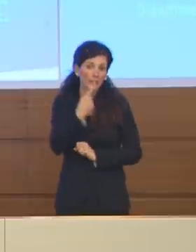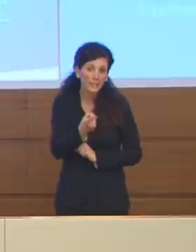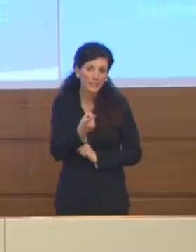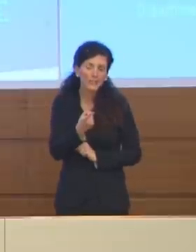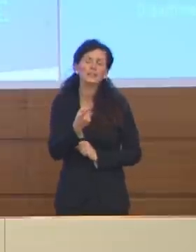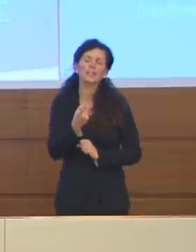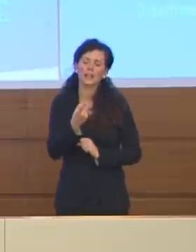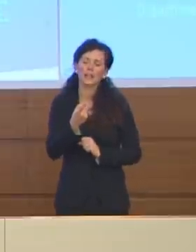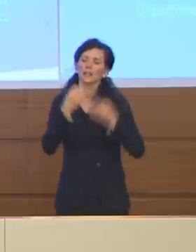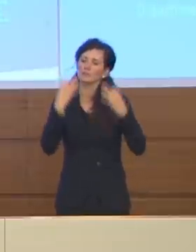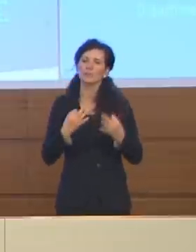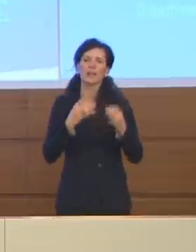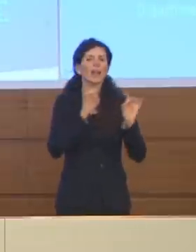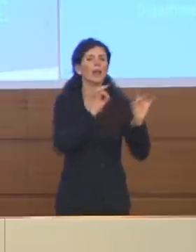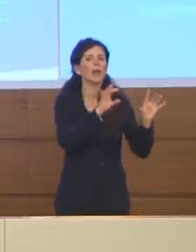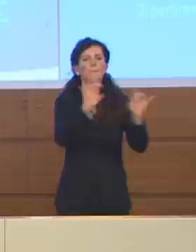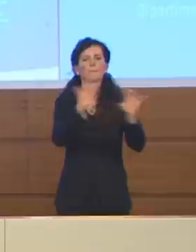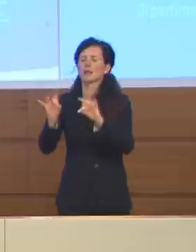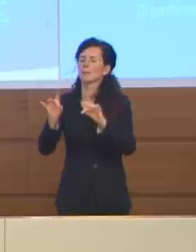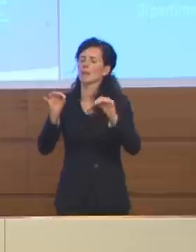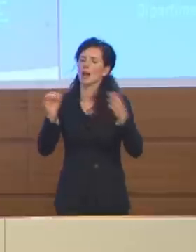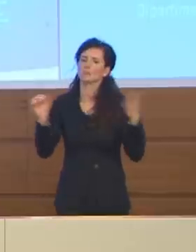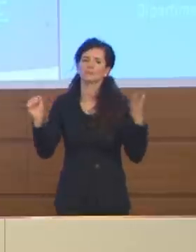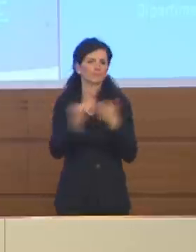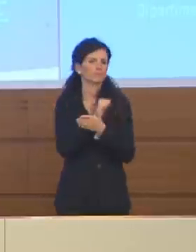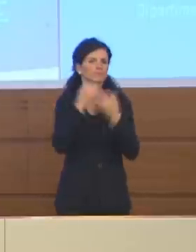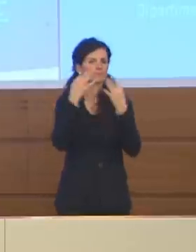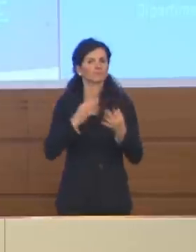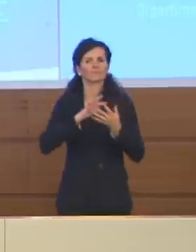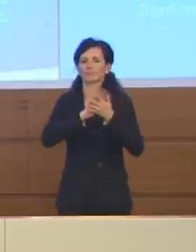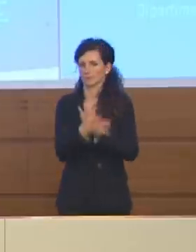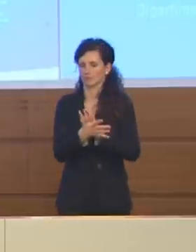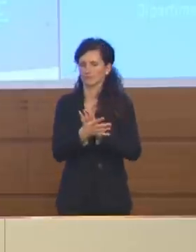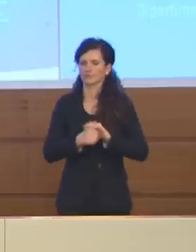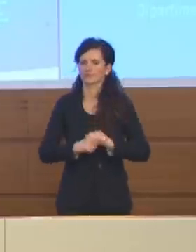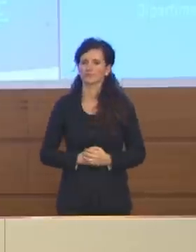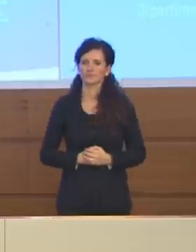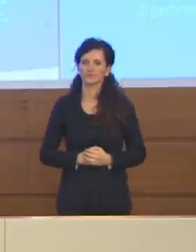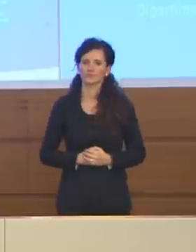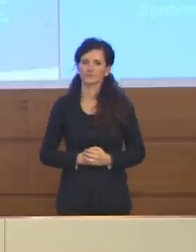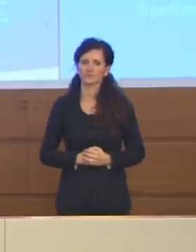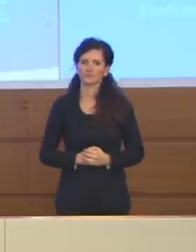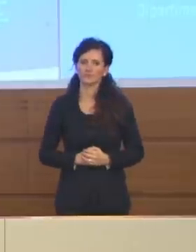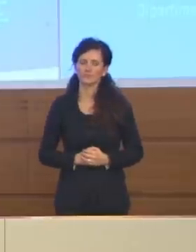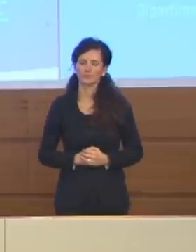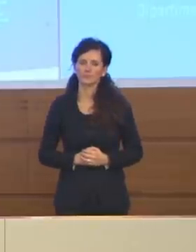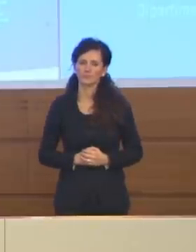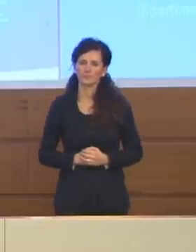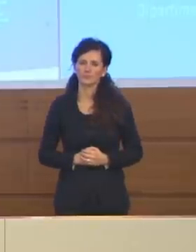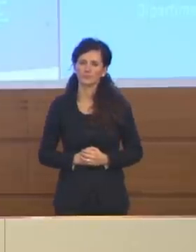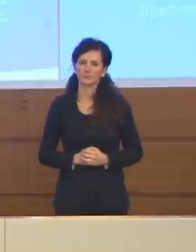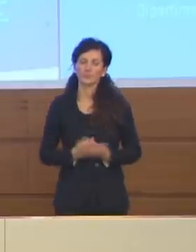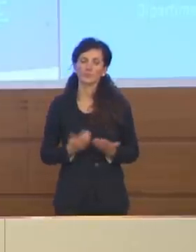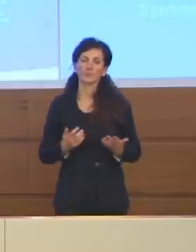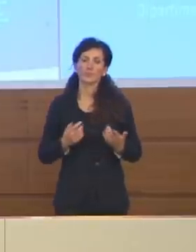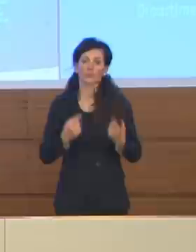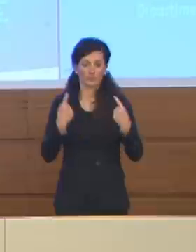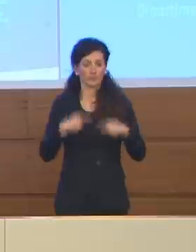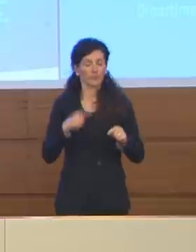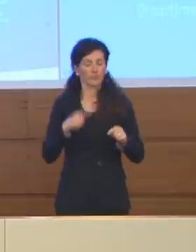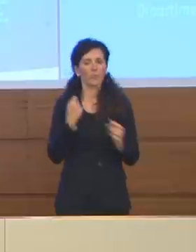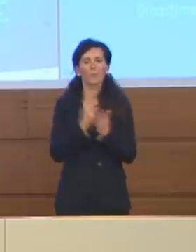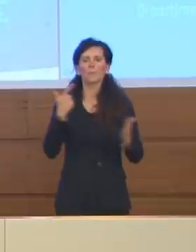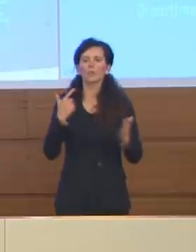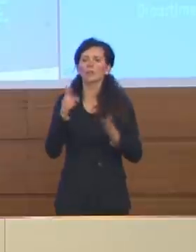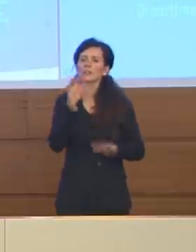dell'epidemia da sasco b2 è importante anche qui fare informazione scientifica